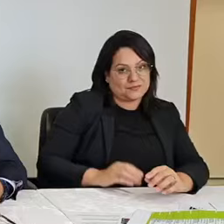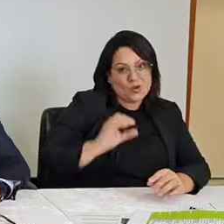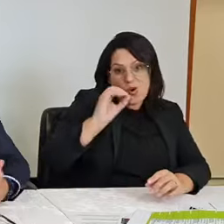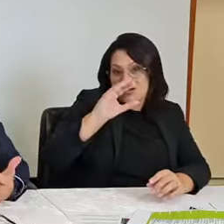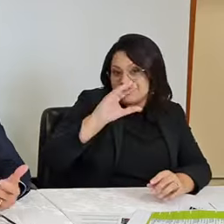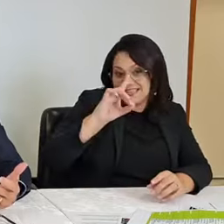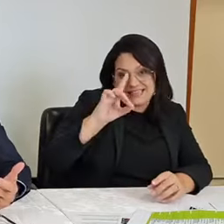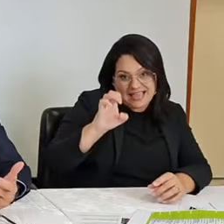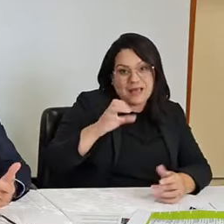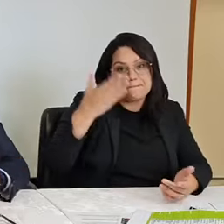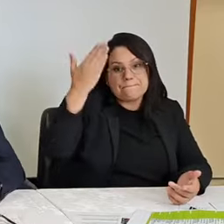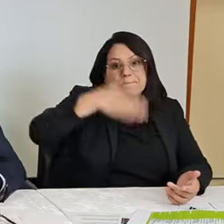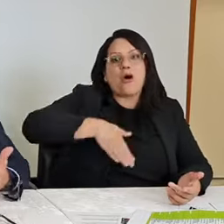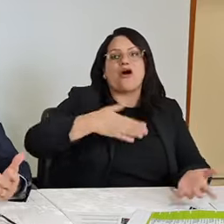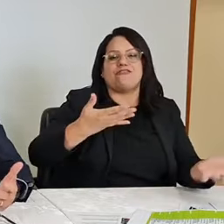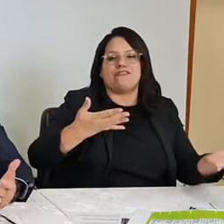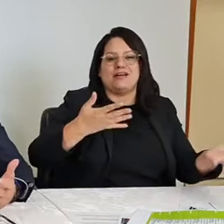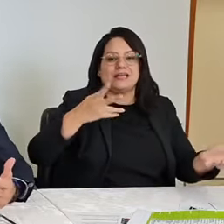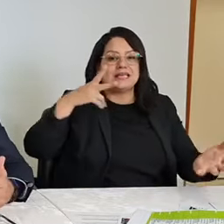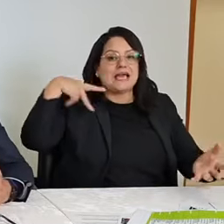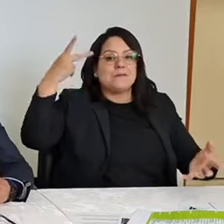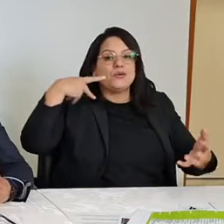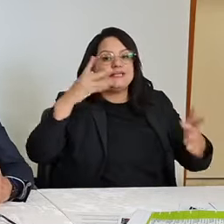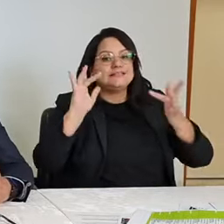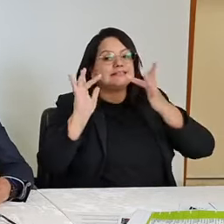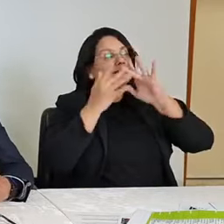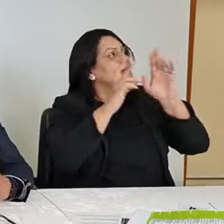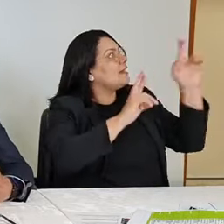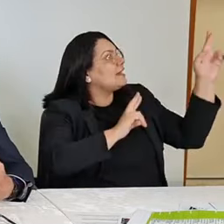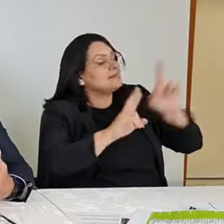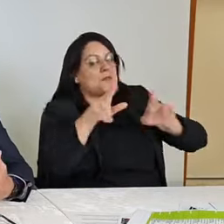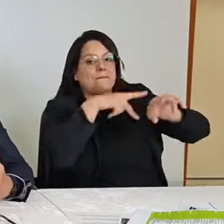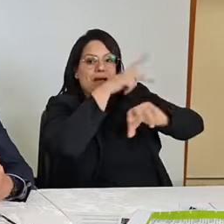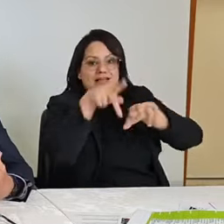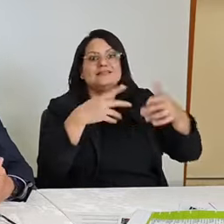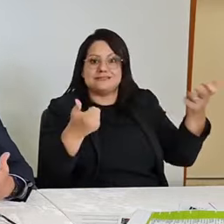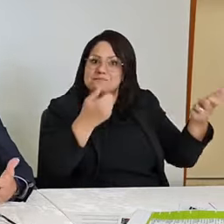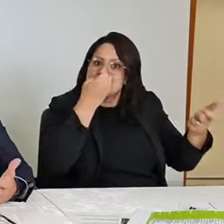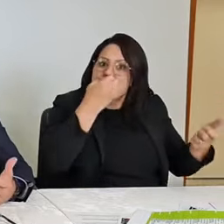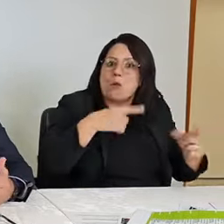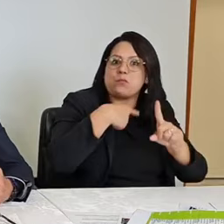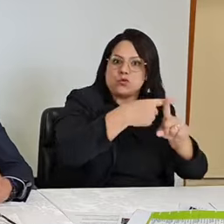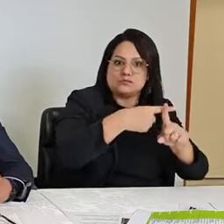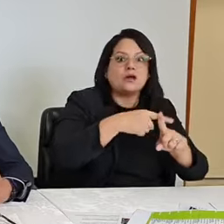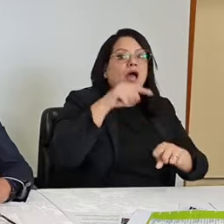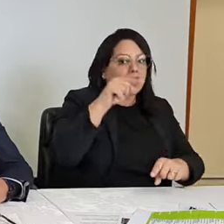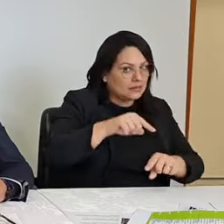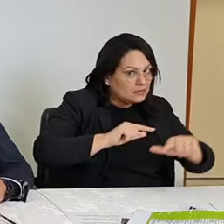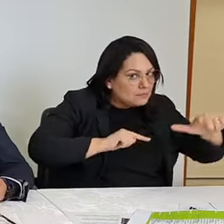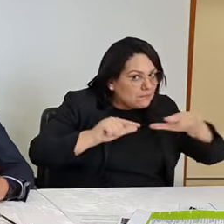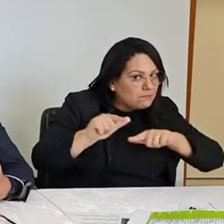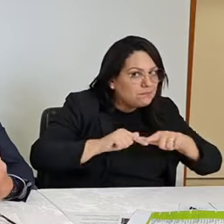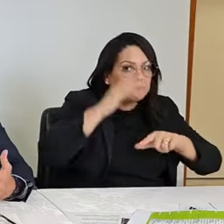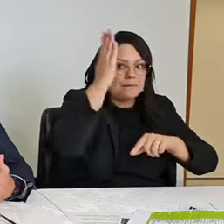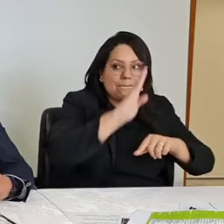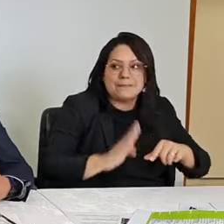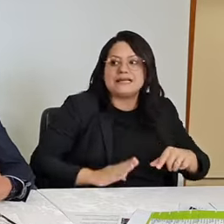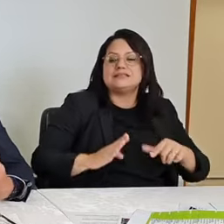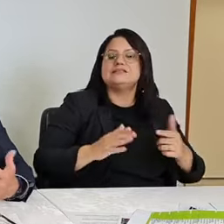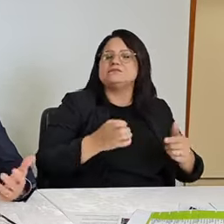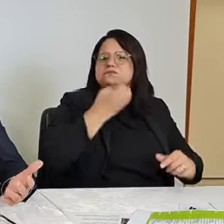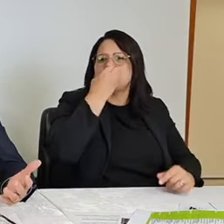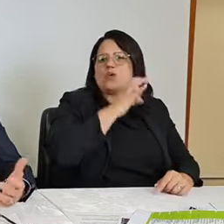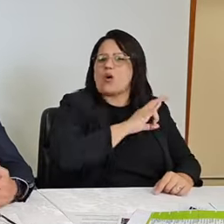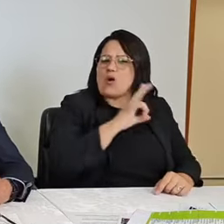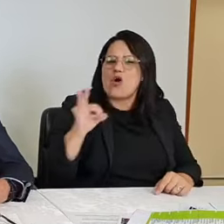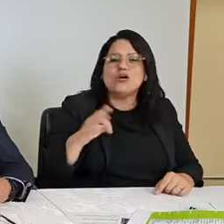sucesso na nossa política externa, não tão criticada pela mídia. Nós realmente temos uma política externa muito robusta e temos uma entrada